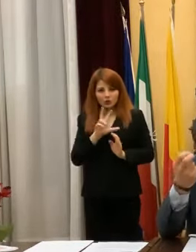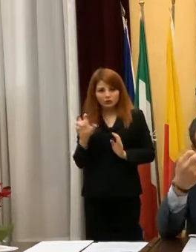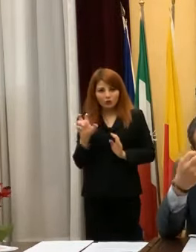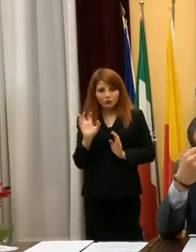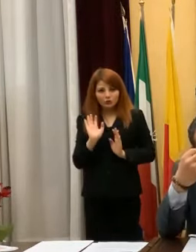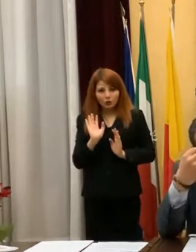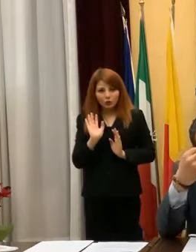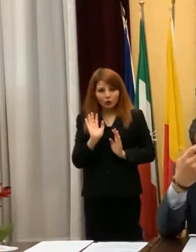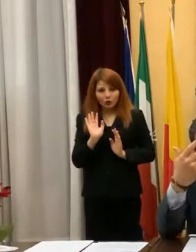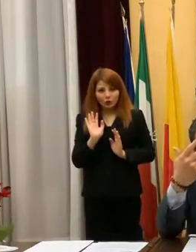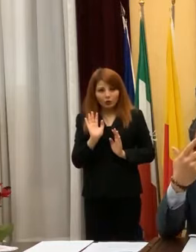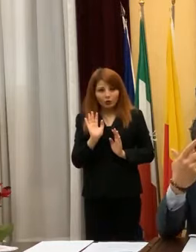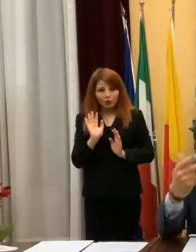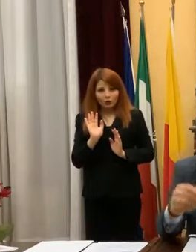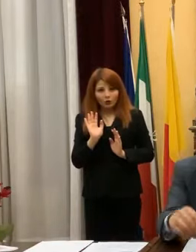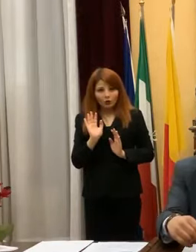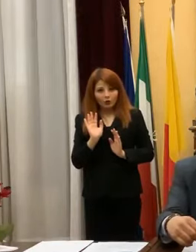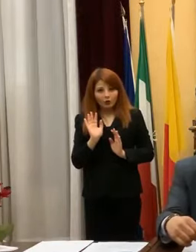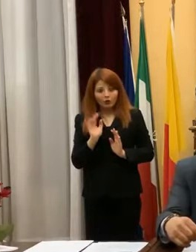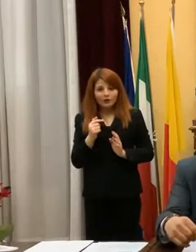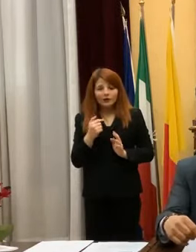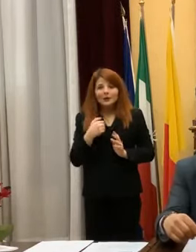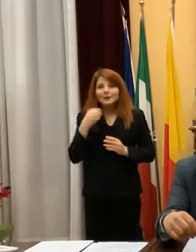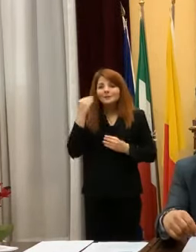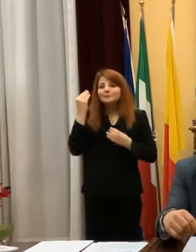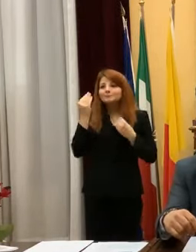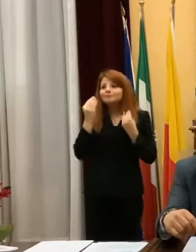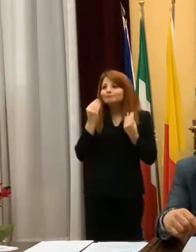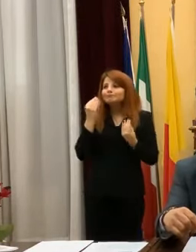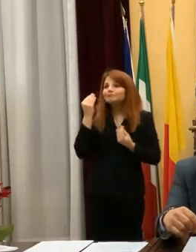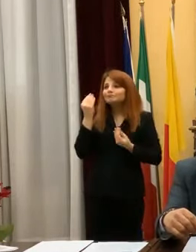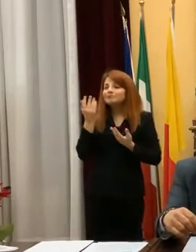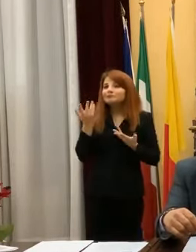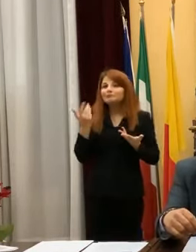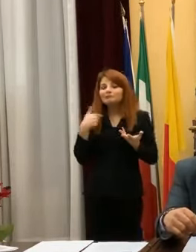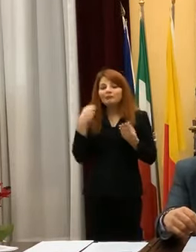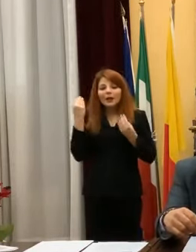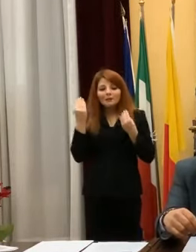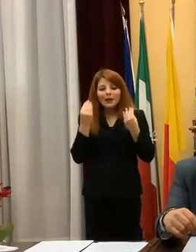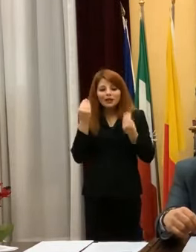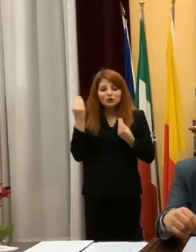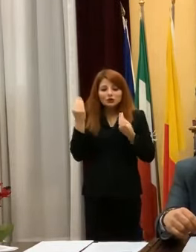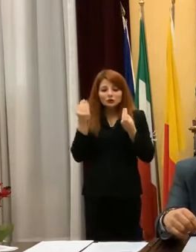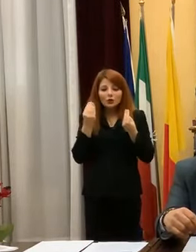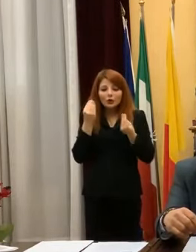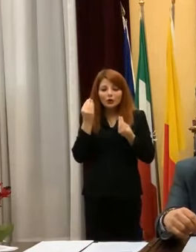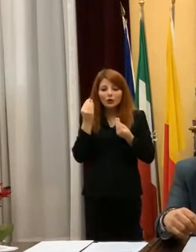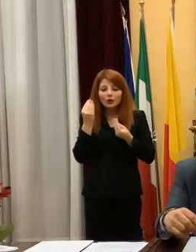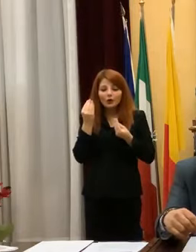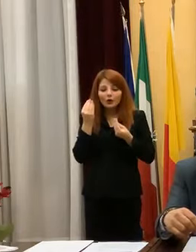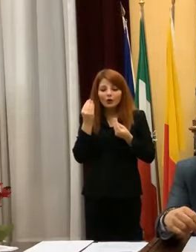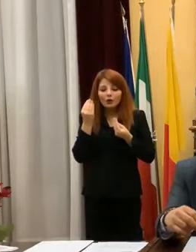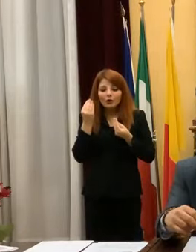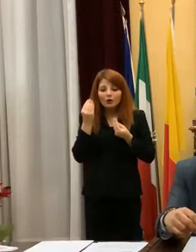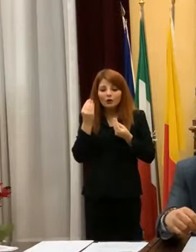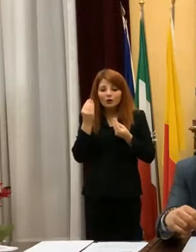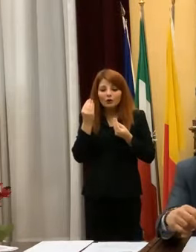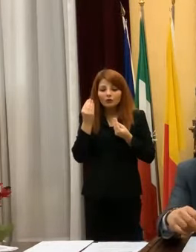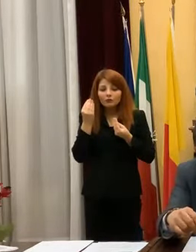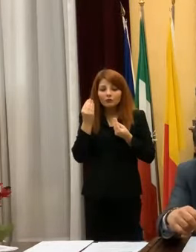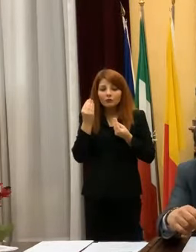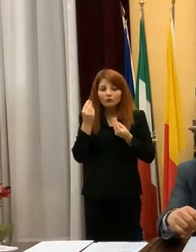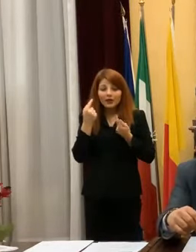Poteva durare a lungo, e questo è un pensiero che io amichevolmente ovviamente voglio fare nei confronti di La Ganga, poteva durare a lungo